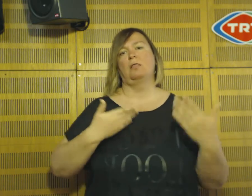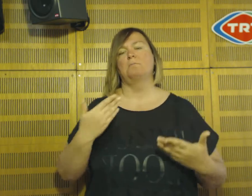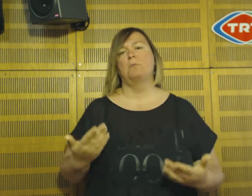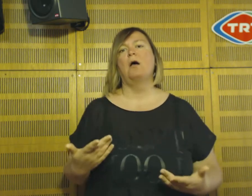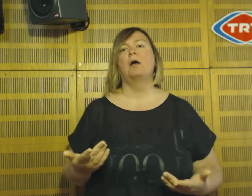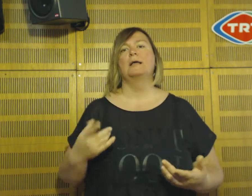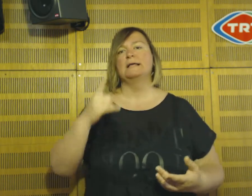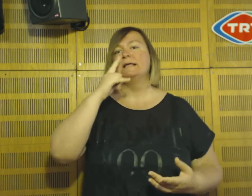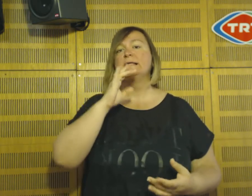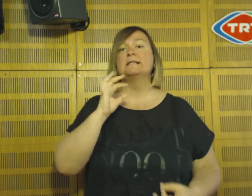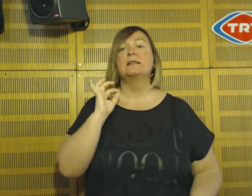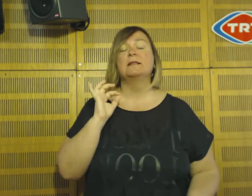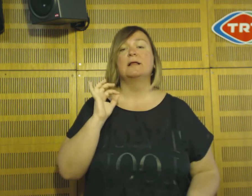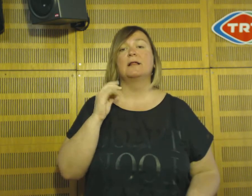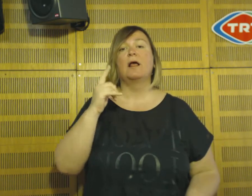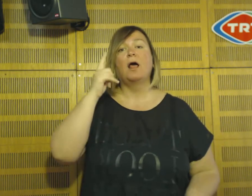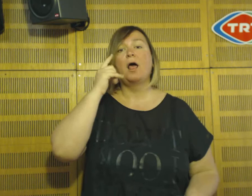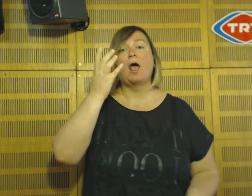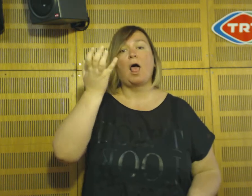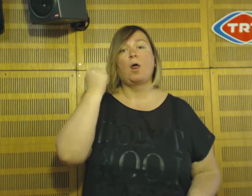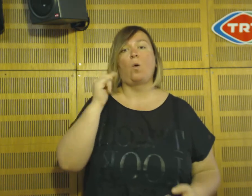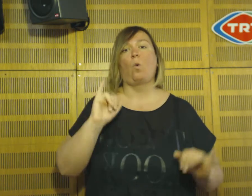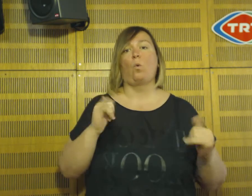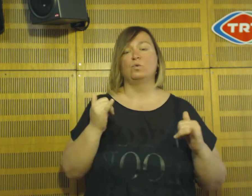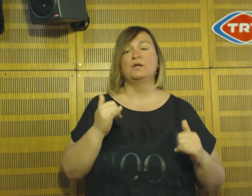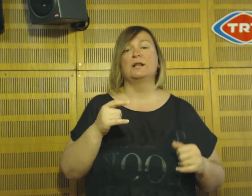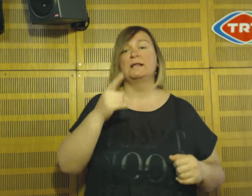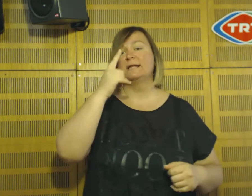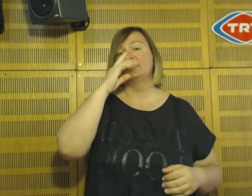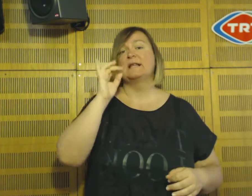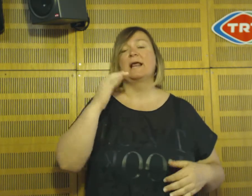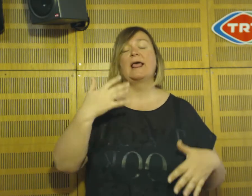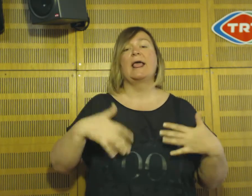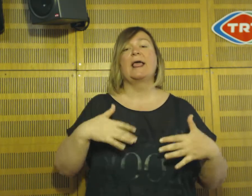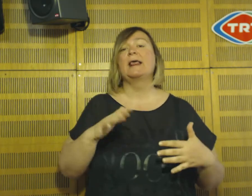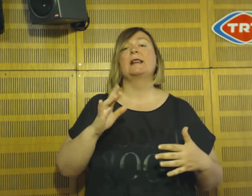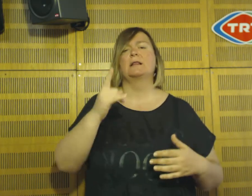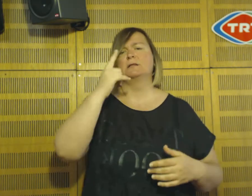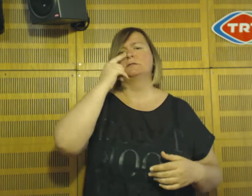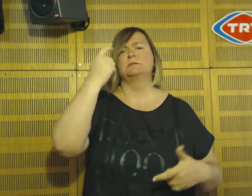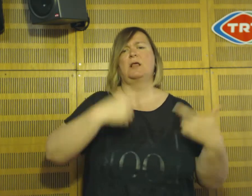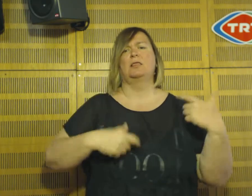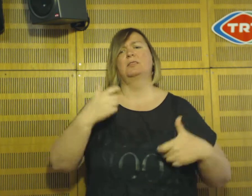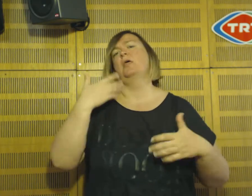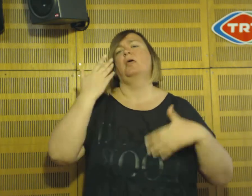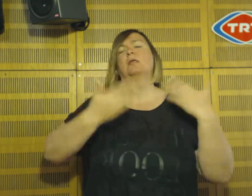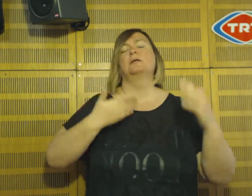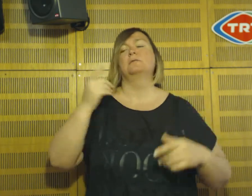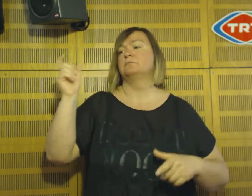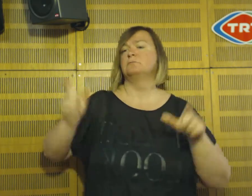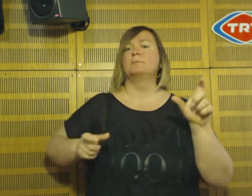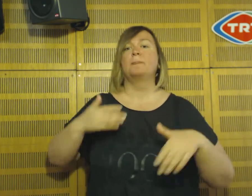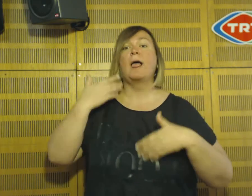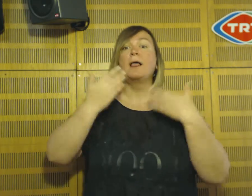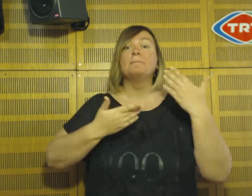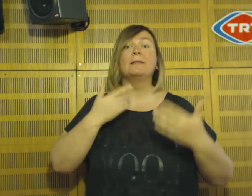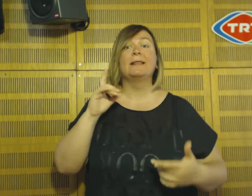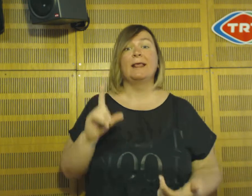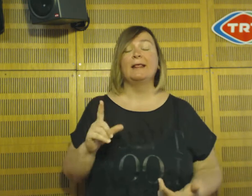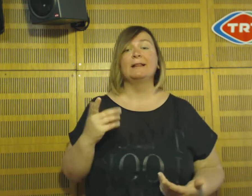Yani insanların algılarıyla oynayacaklar. İnsanlara engelli bireyleri değil, bireyleri anlatacaklar. Bireyleri anlatmaları gerektiğini ve